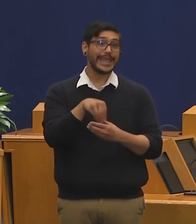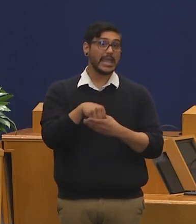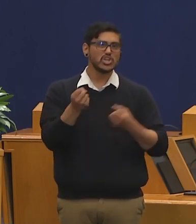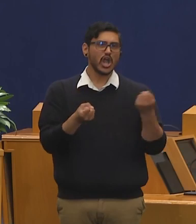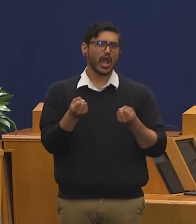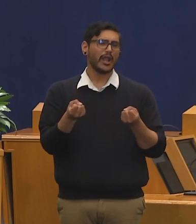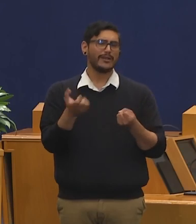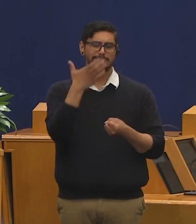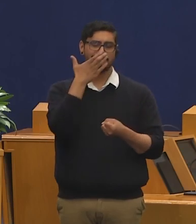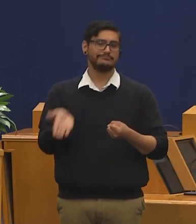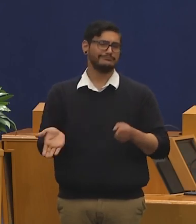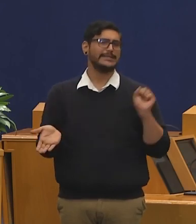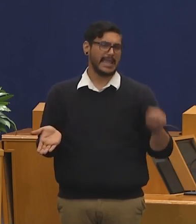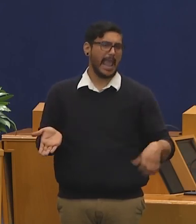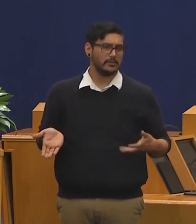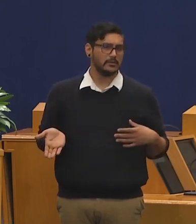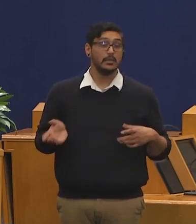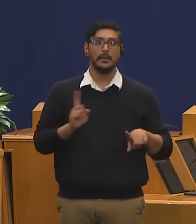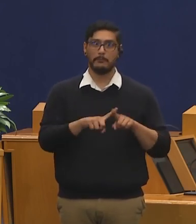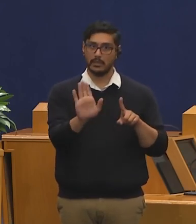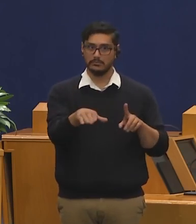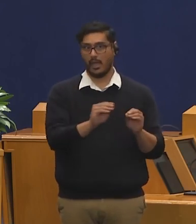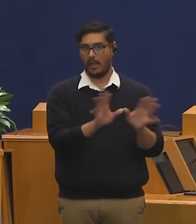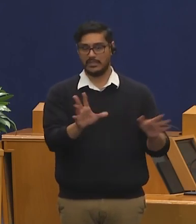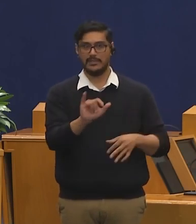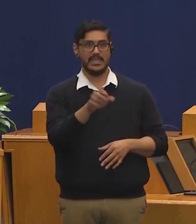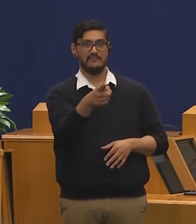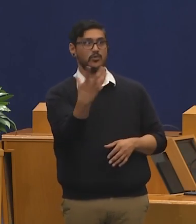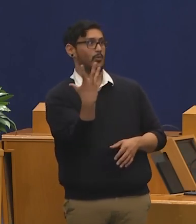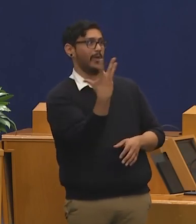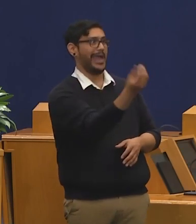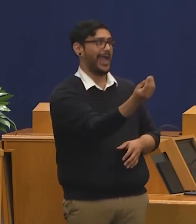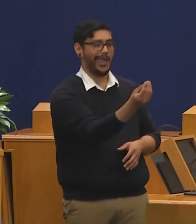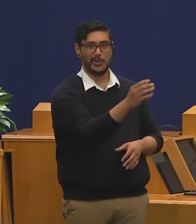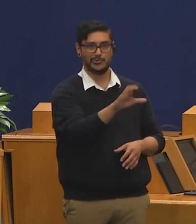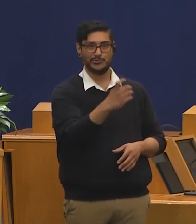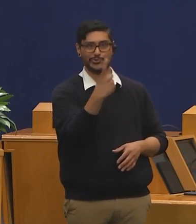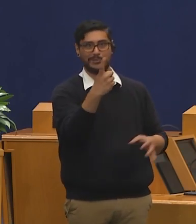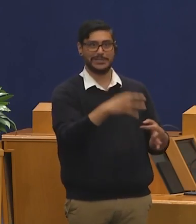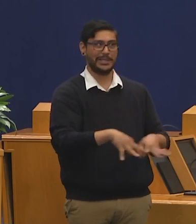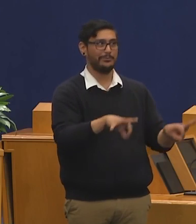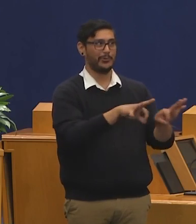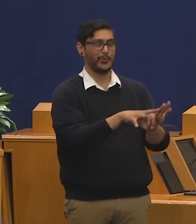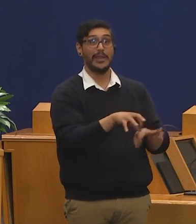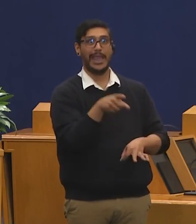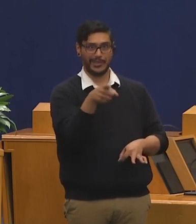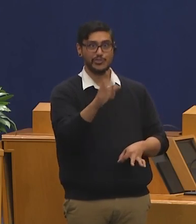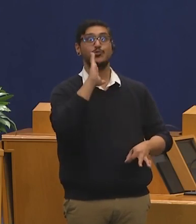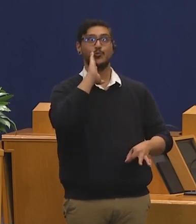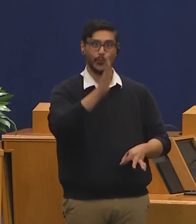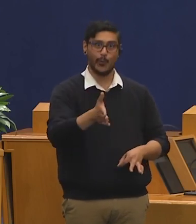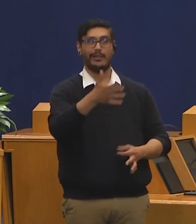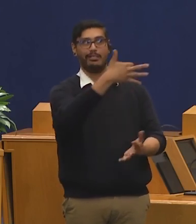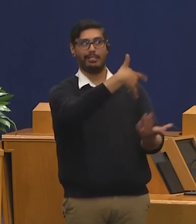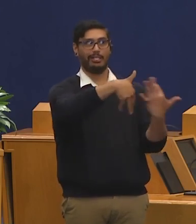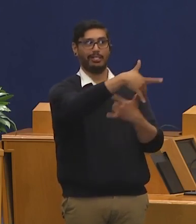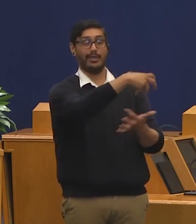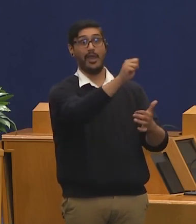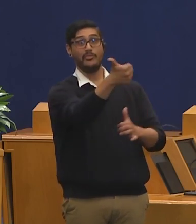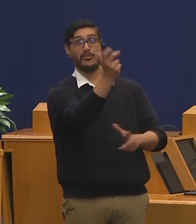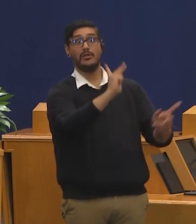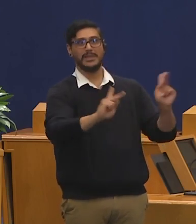no es necesario, pero obviamente cuando están haciendo algo esencial y están en contacto con otras personas, tienen que tener esto puesto. Es